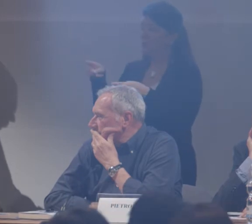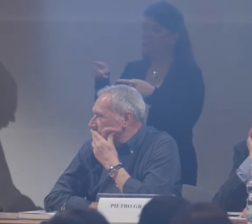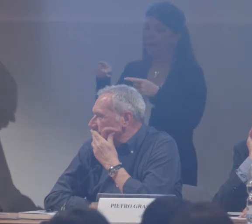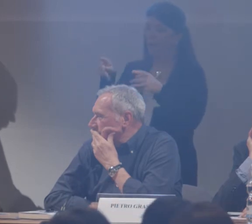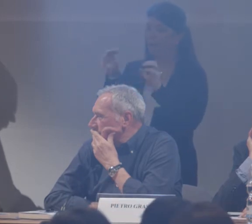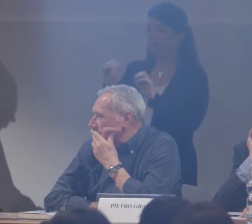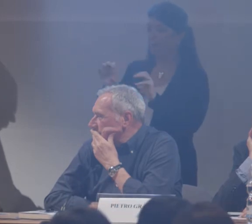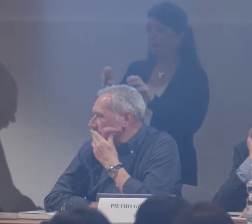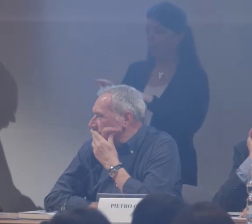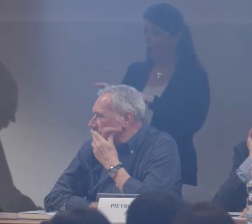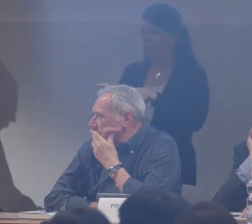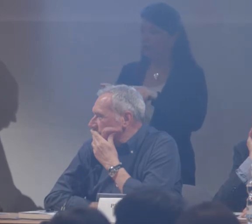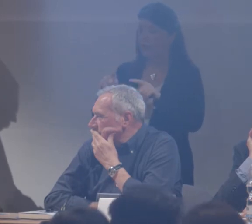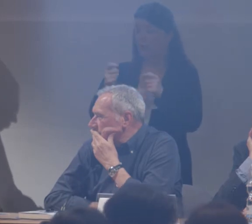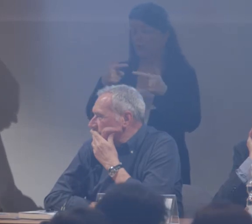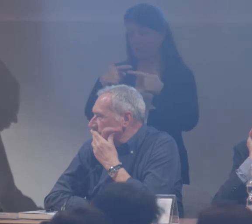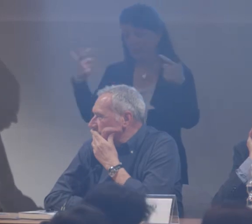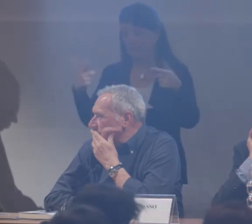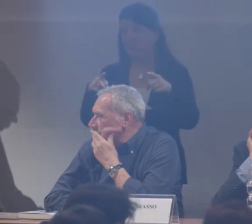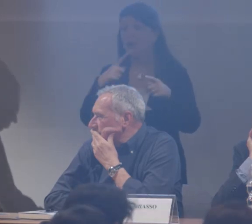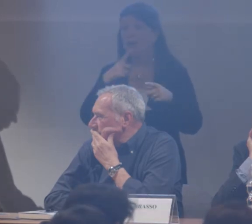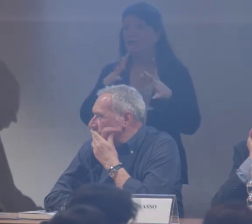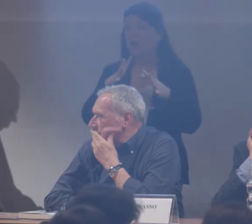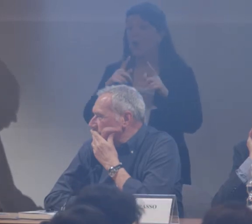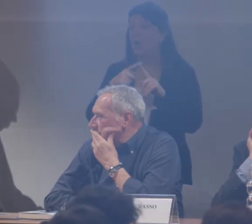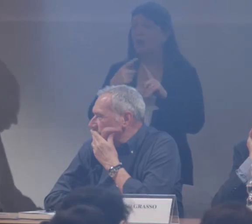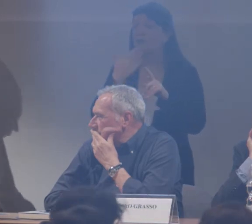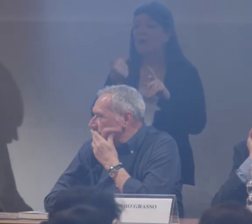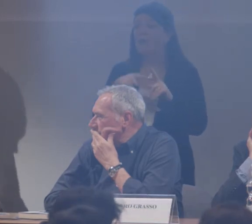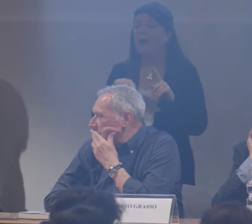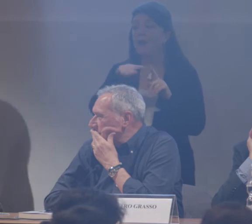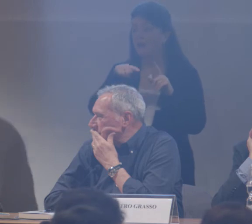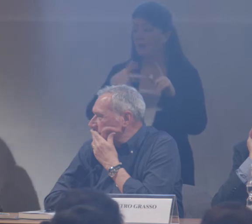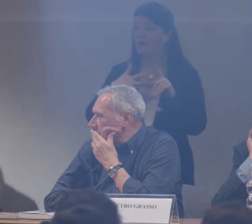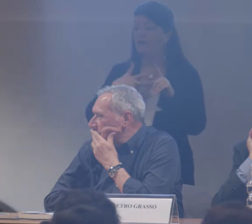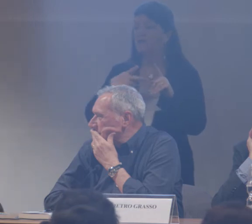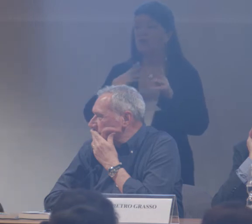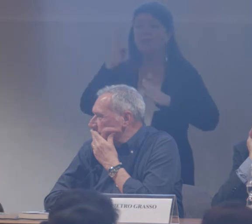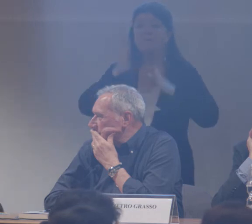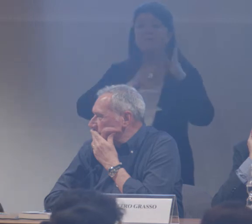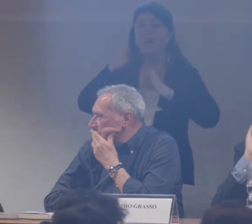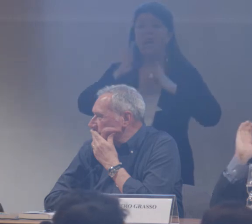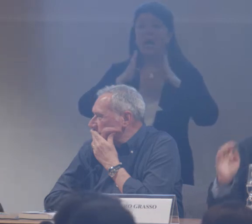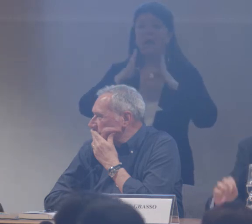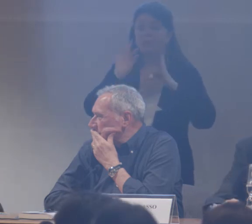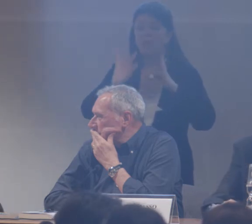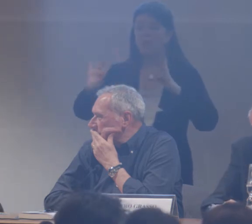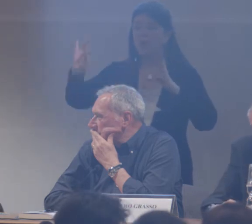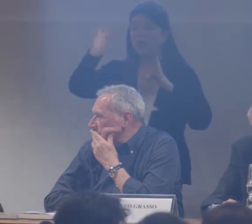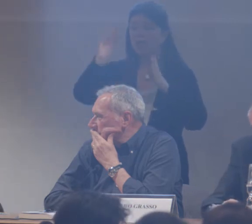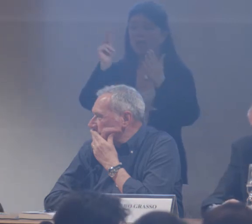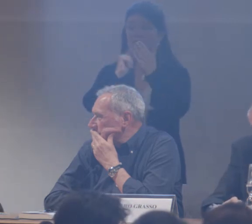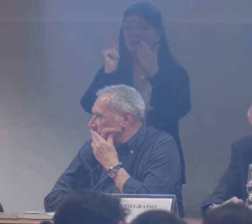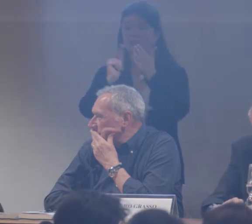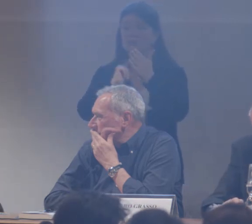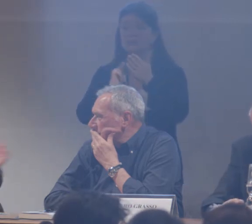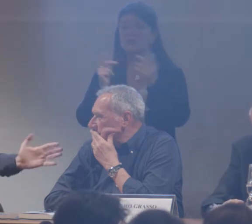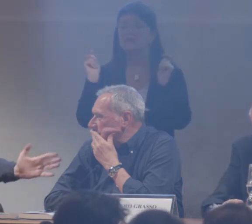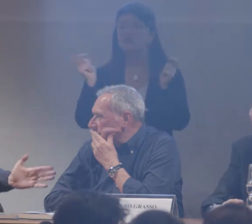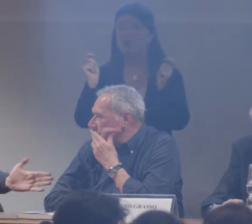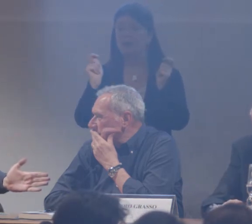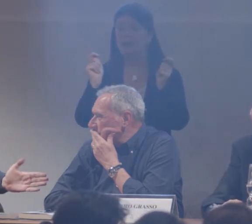forse è esagerato dirlo, però forse neanche, che c'erano, la mafia certe volte scriveva dei pezzi di articoli di giornale, ahimè, e